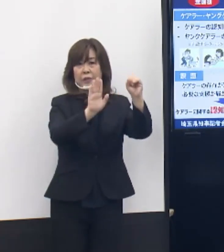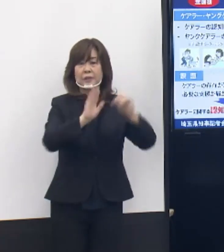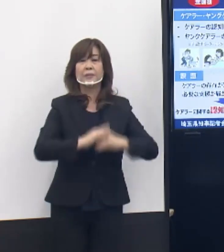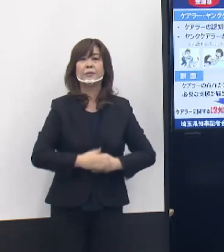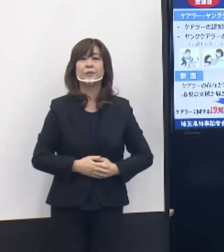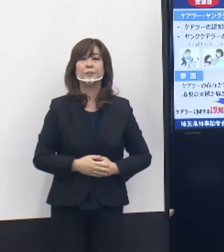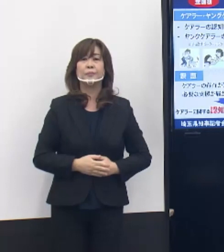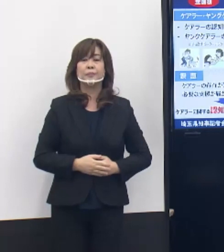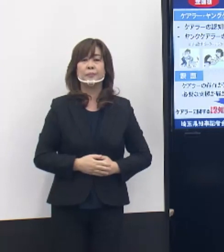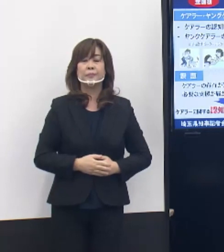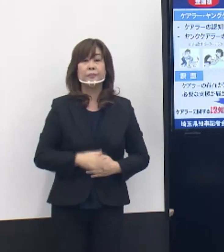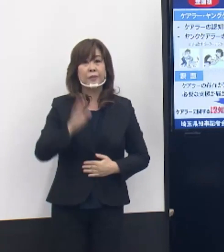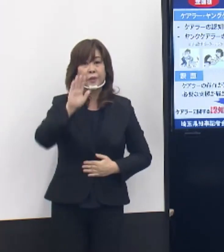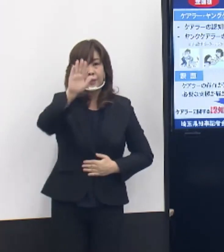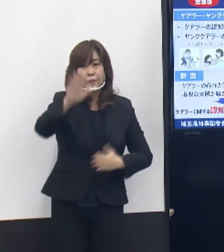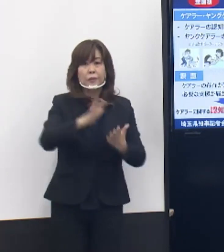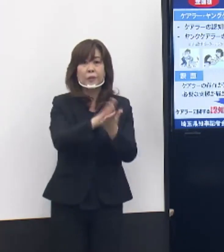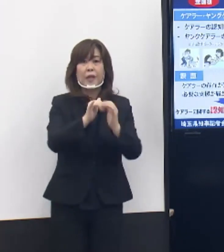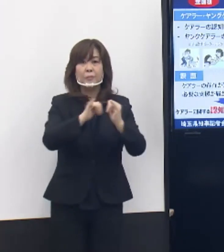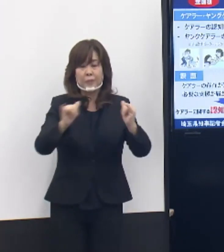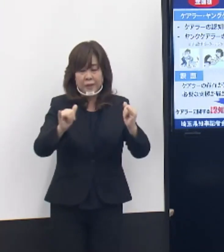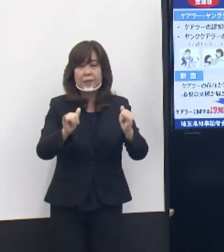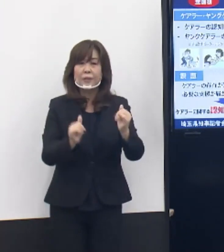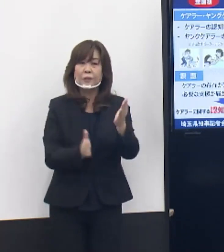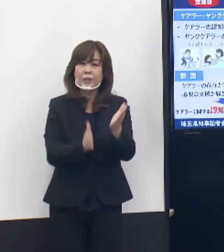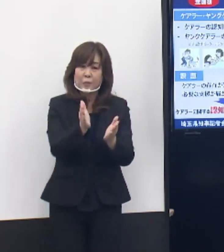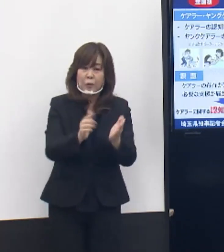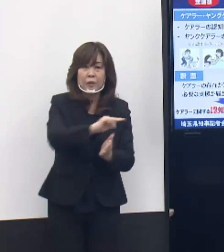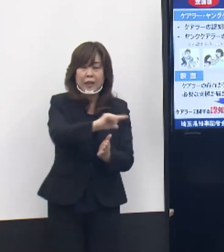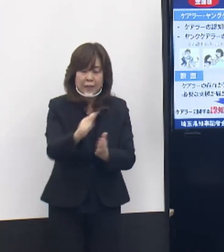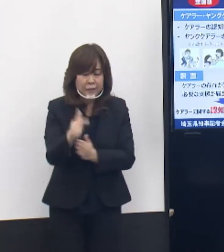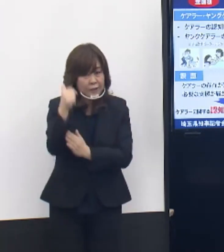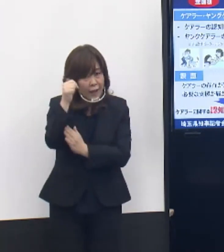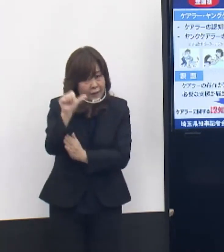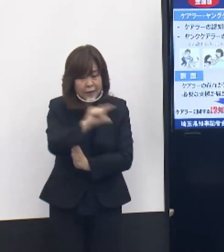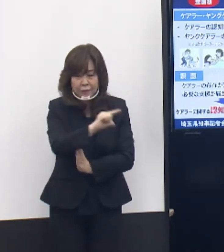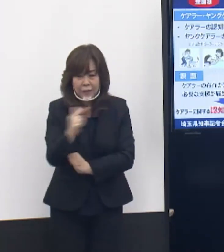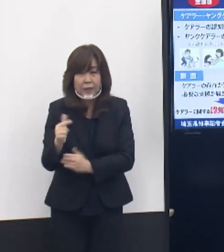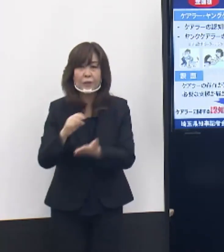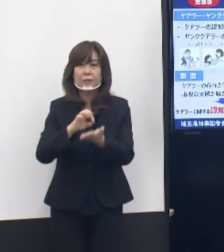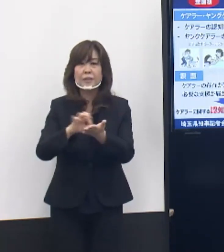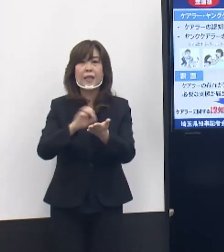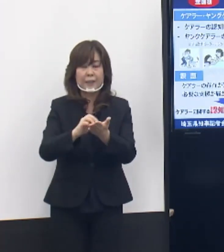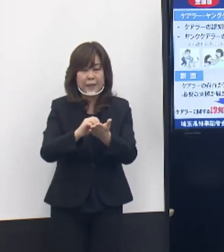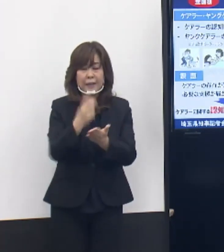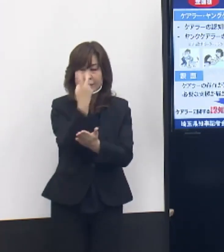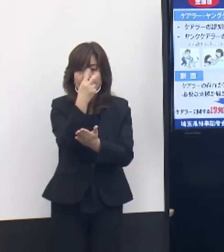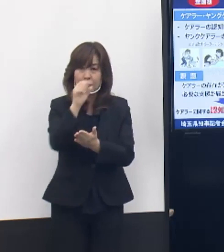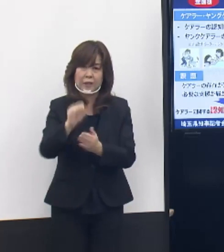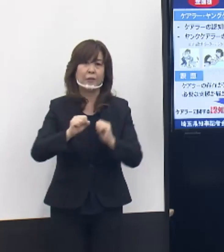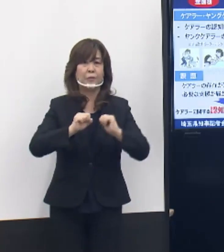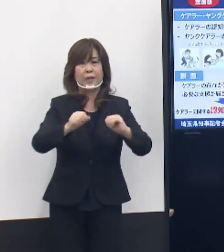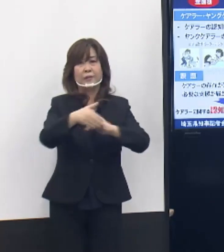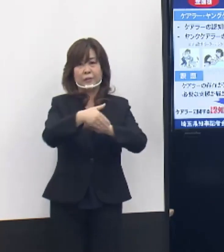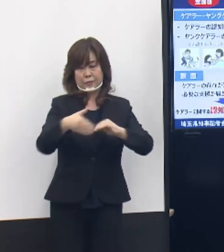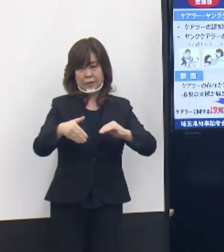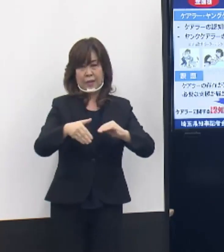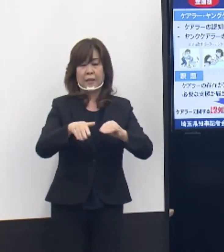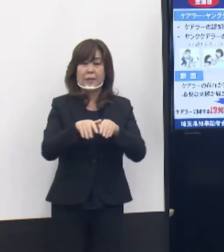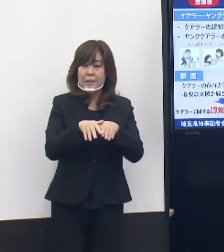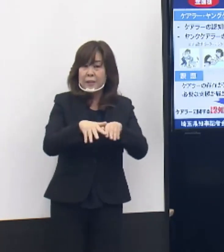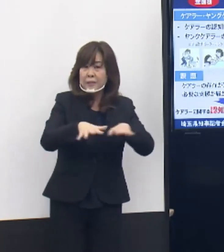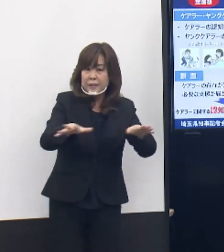県民サポーターに対するアンケート調査などを実施して、毎年度 アンケートなどで認知度を確認し